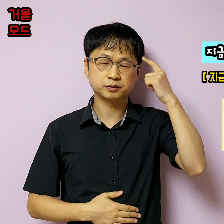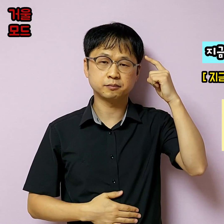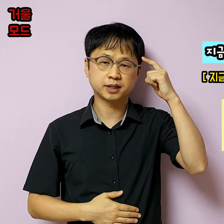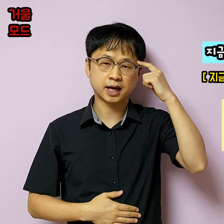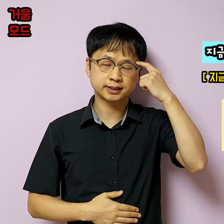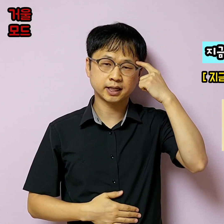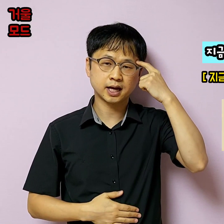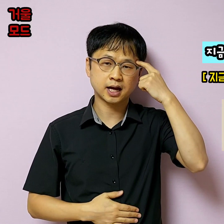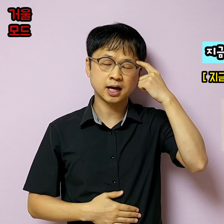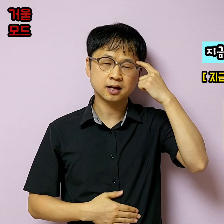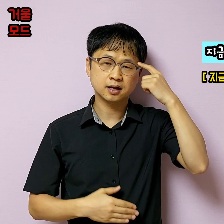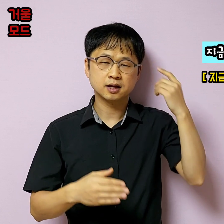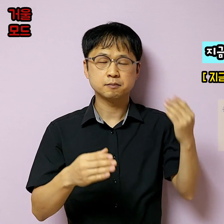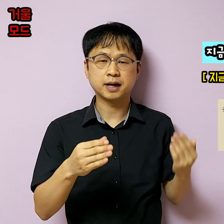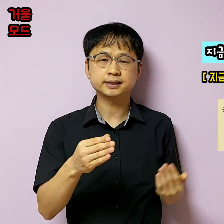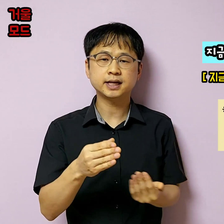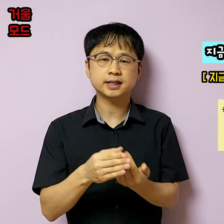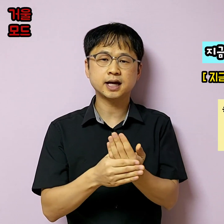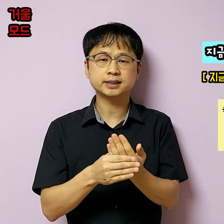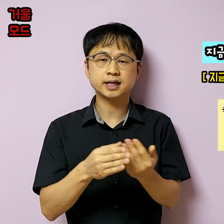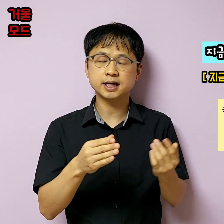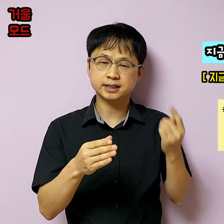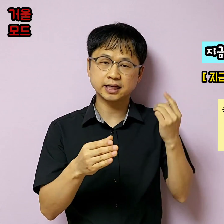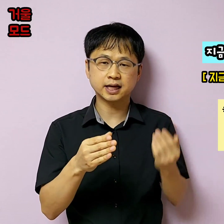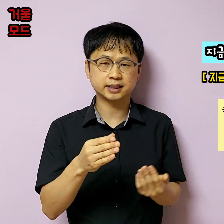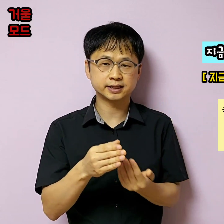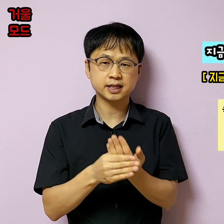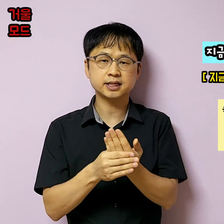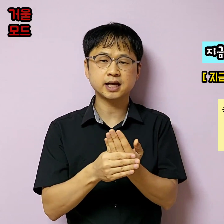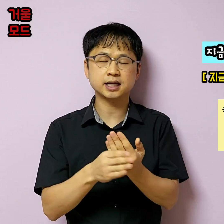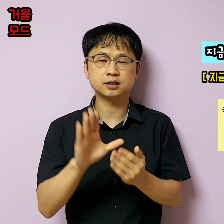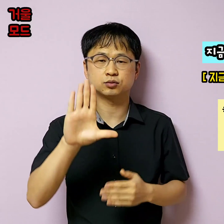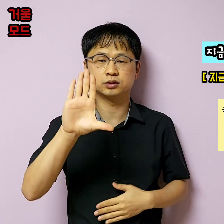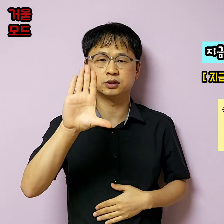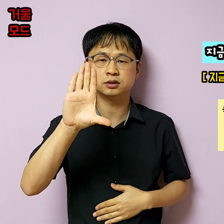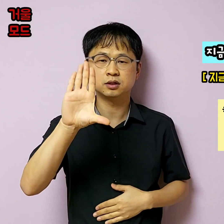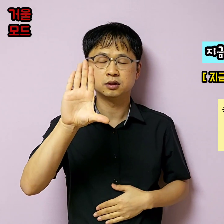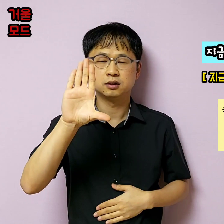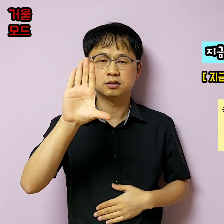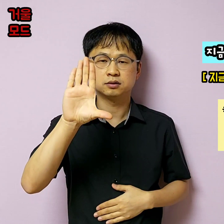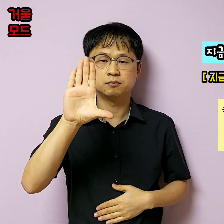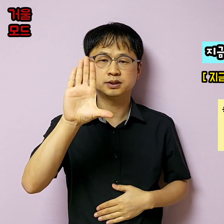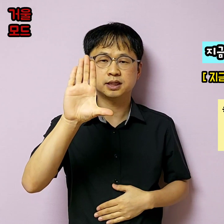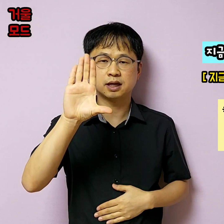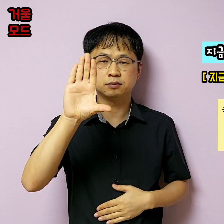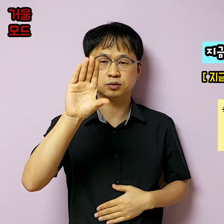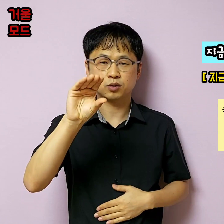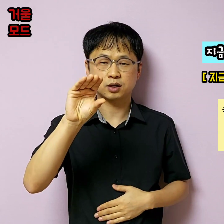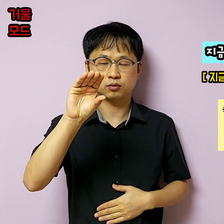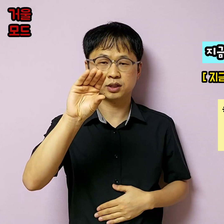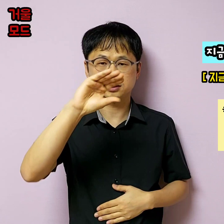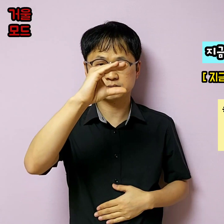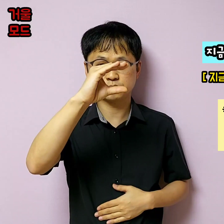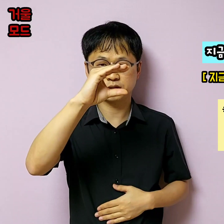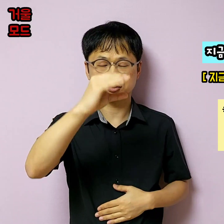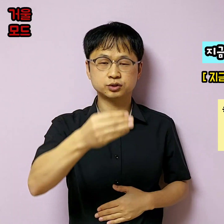짚어주시면 됩니다. 생각. 발생하다, 생각이 나다 할 때 생기다 라는 수어는 엄지랑 나머지 손가락으로 디귿자 모양 해주시고요.